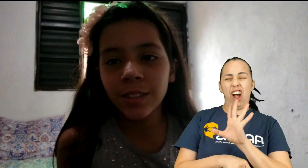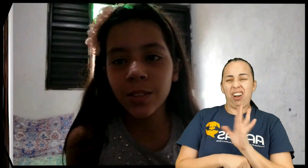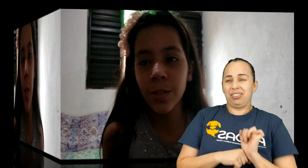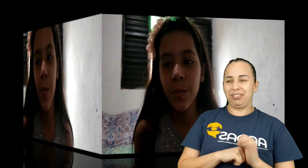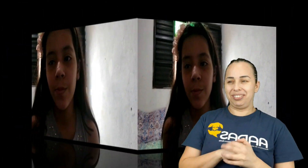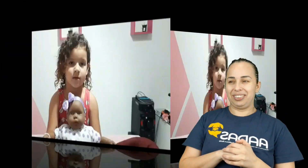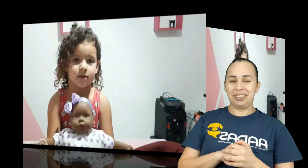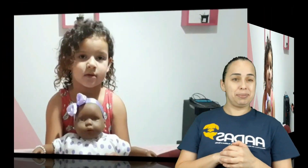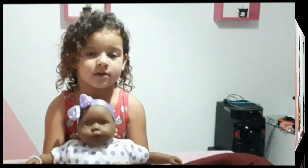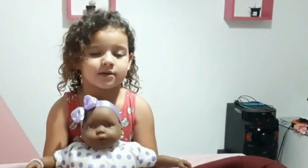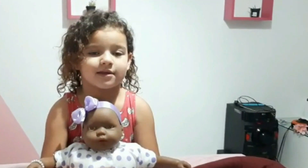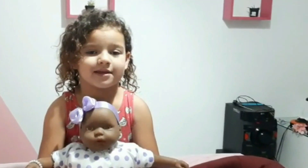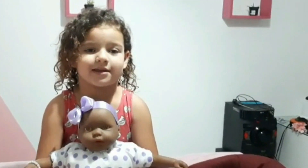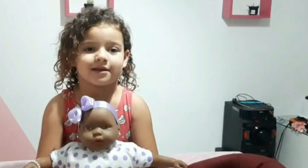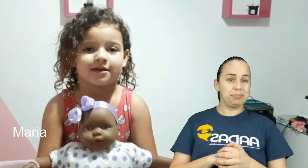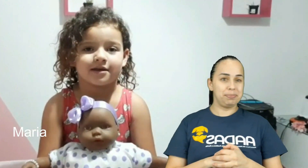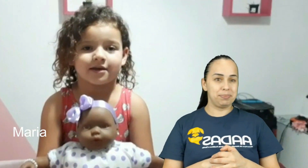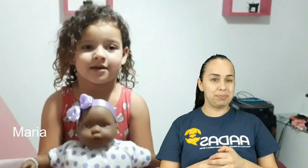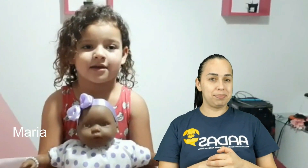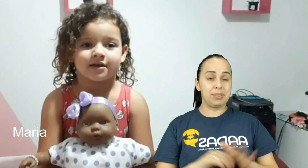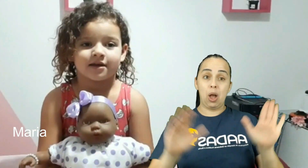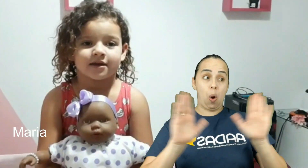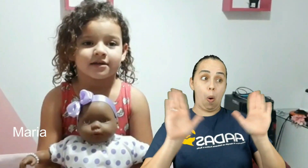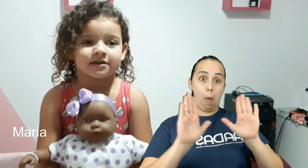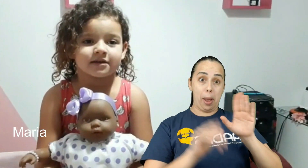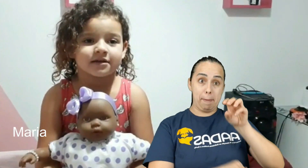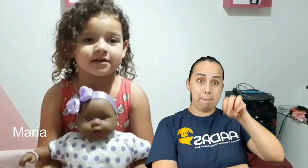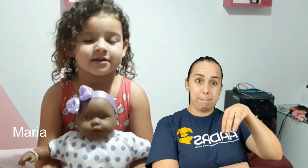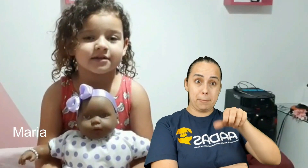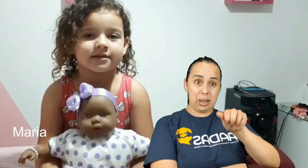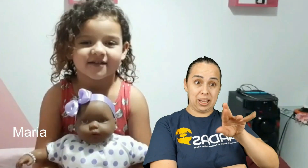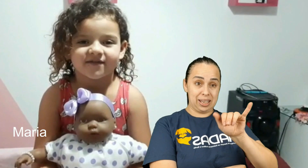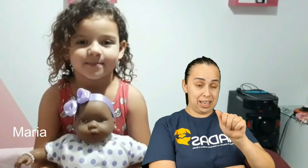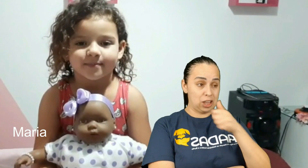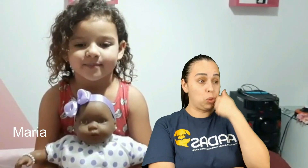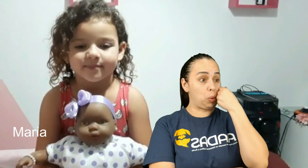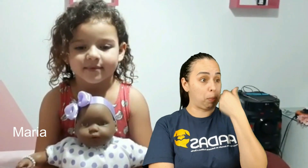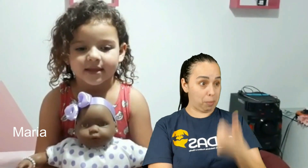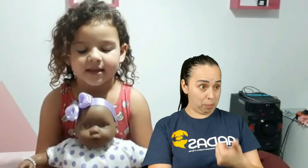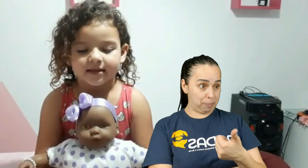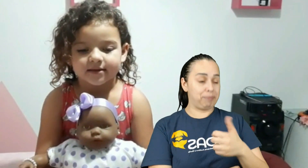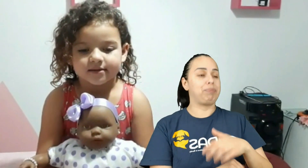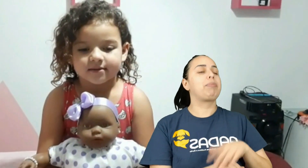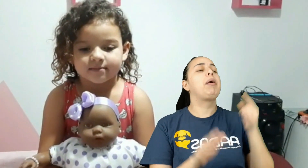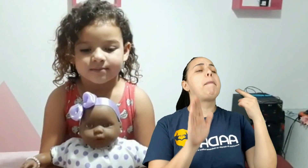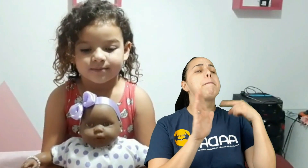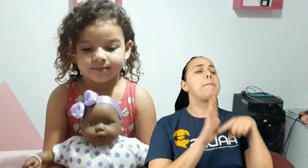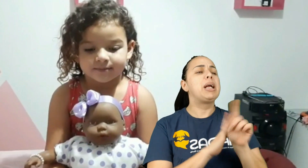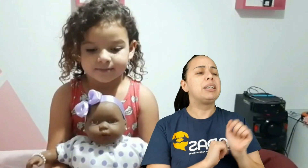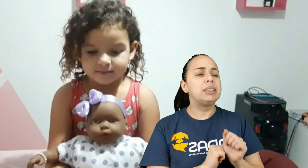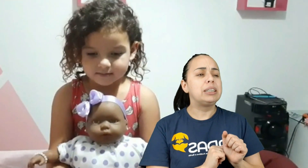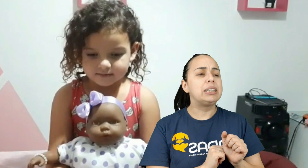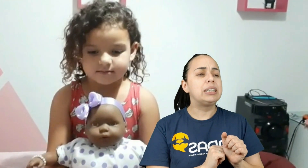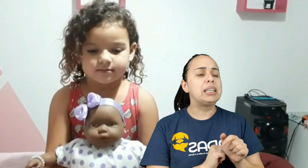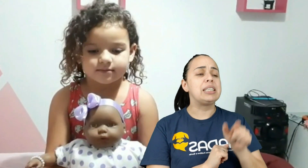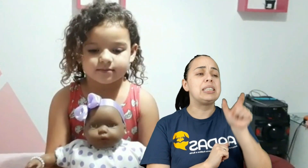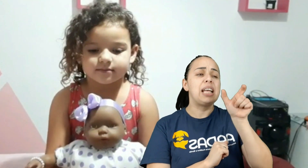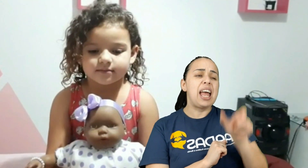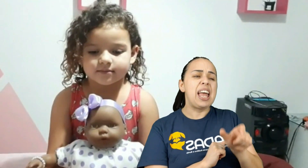isso. Oi, Maria, tudo bem? Deixa eu te perguntar. Se você ficasse rica e tivesse